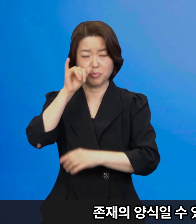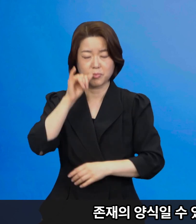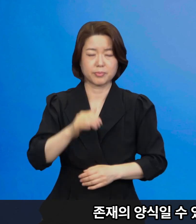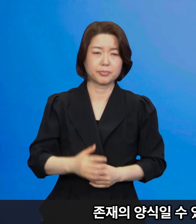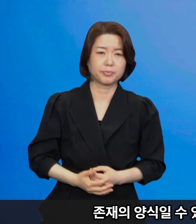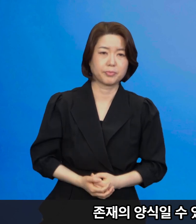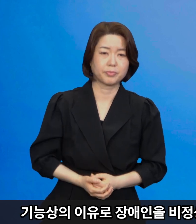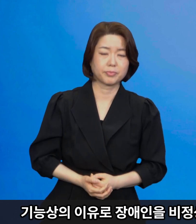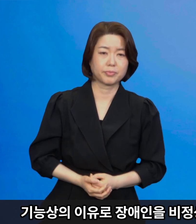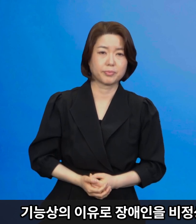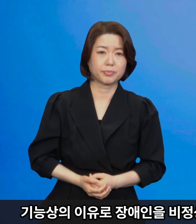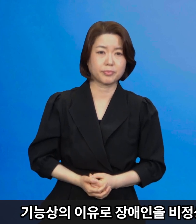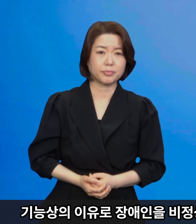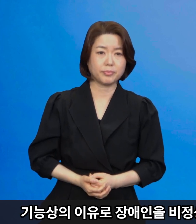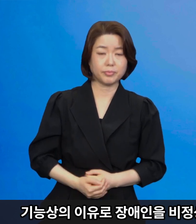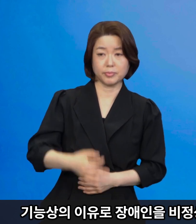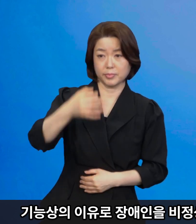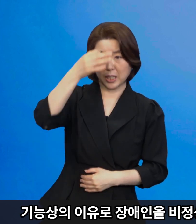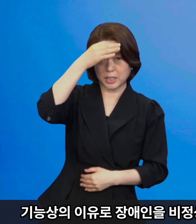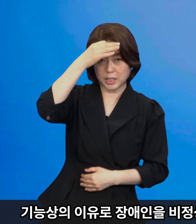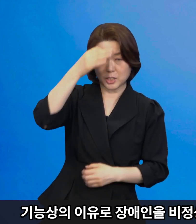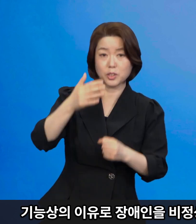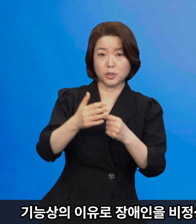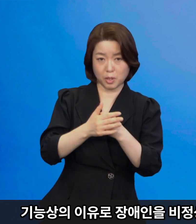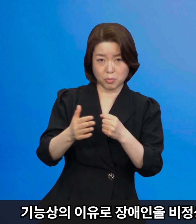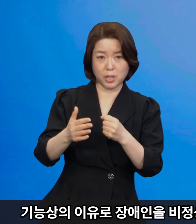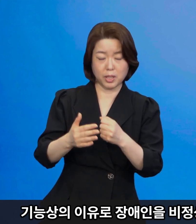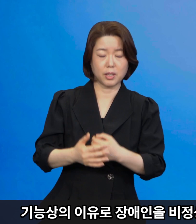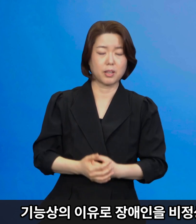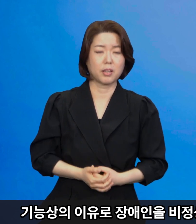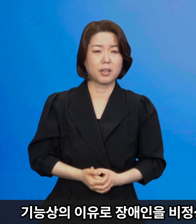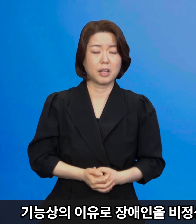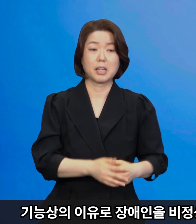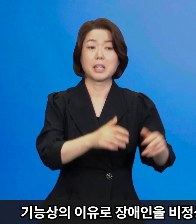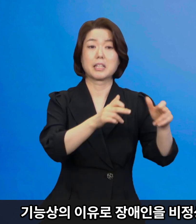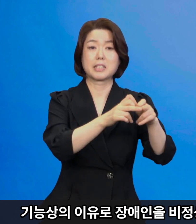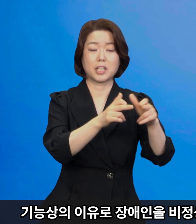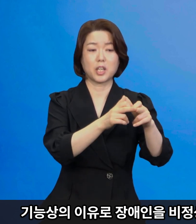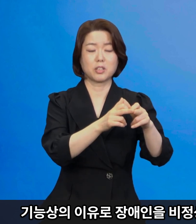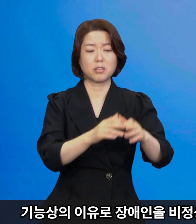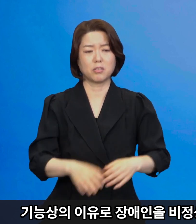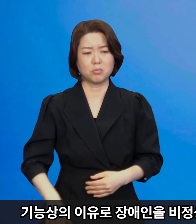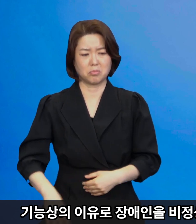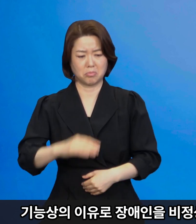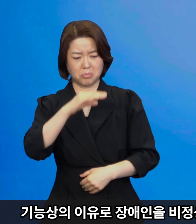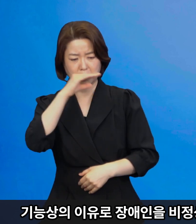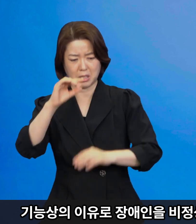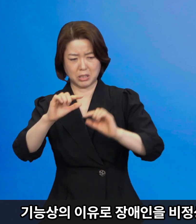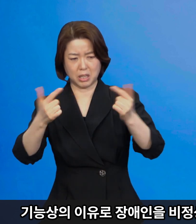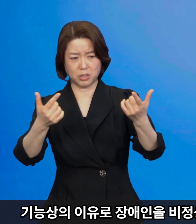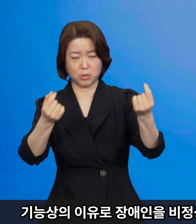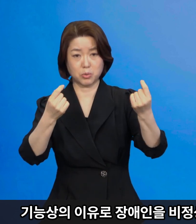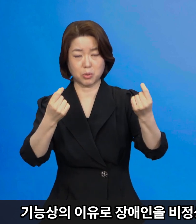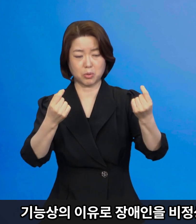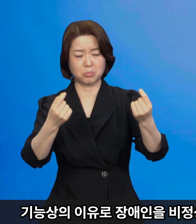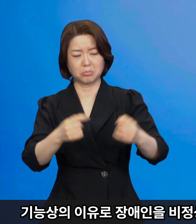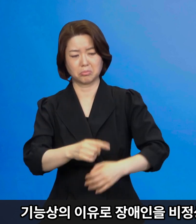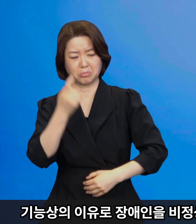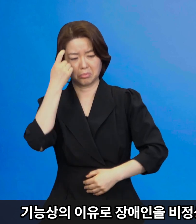되겠습니다. 기능상의 이유로 장애인을 비정상으로 치부하는 것